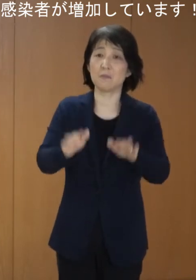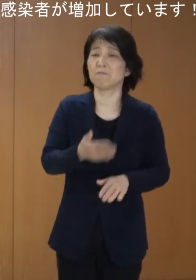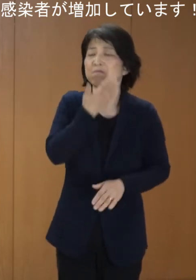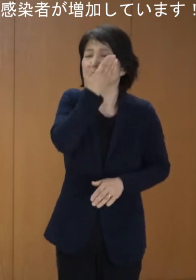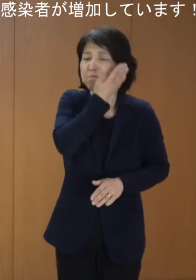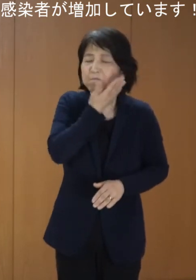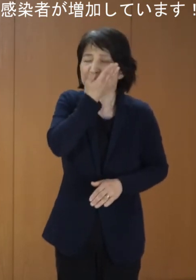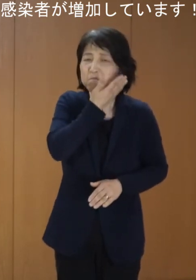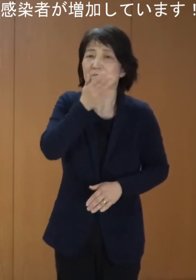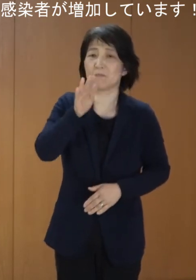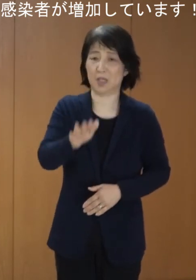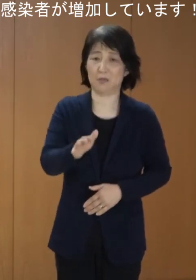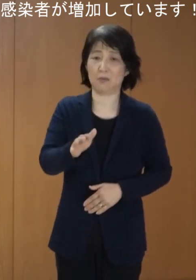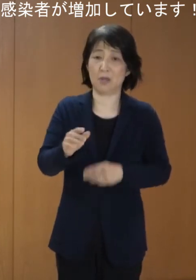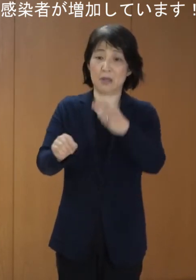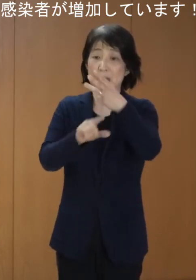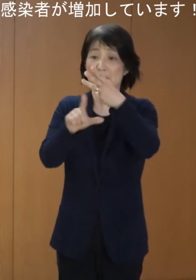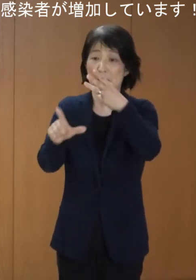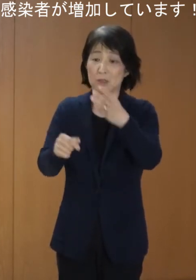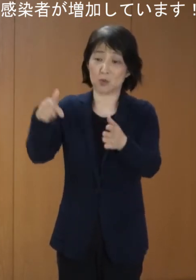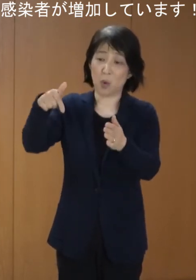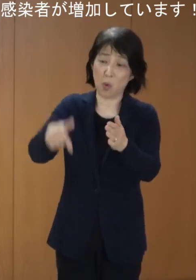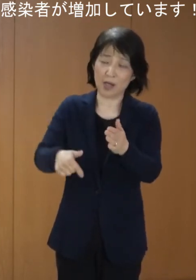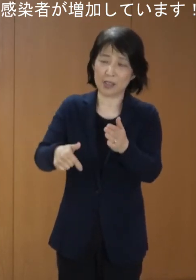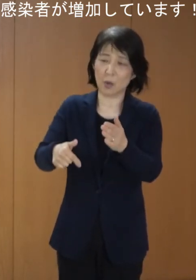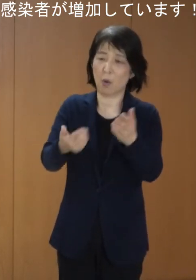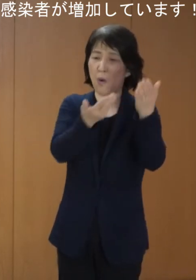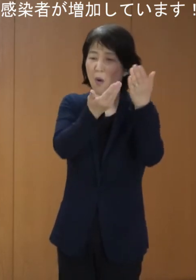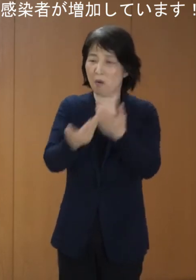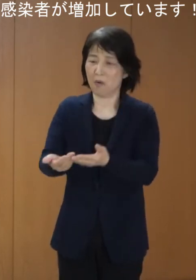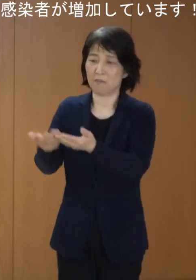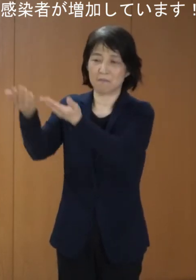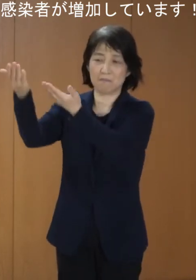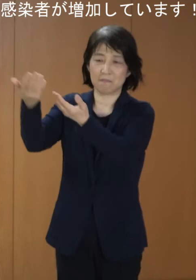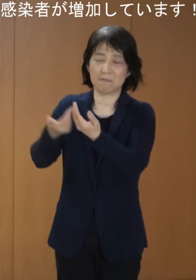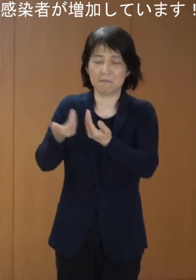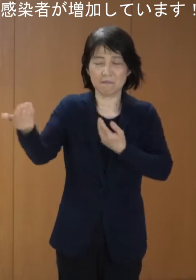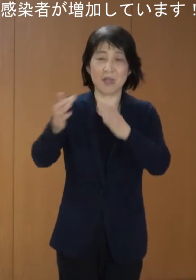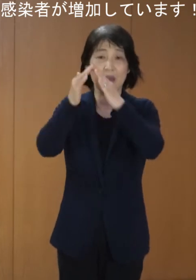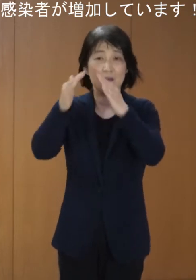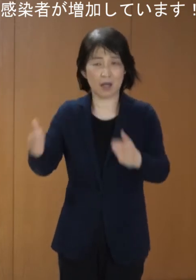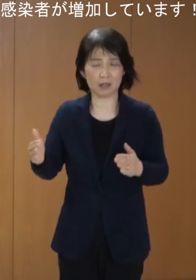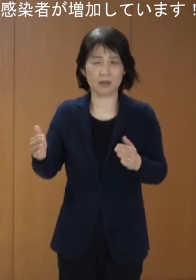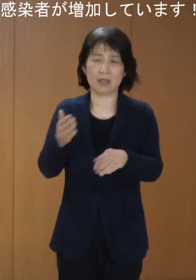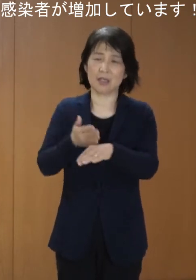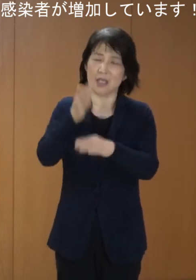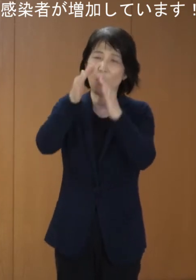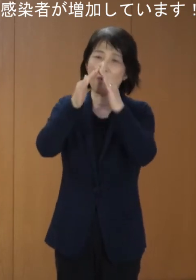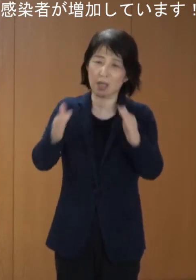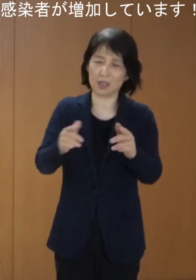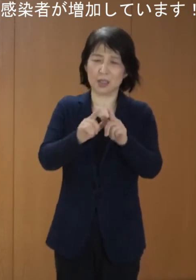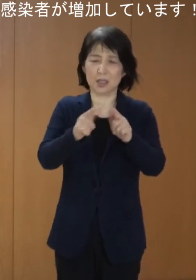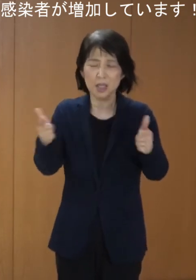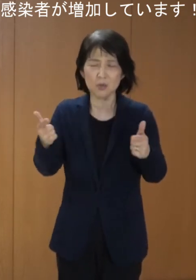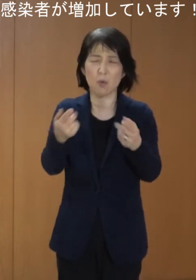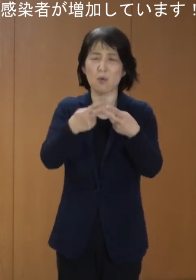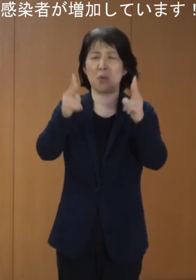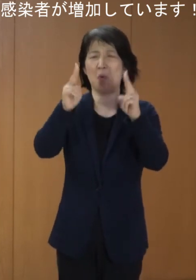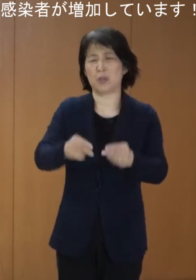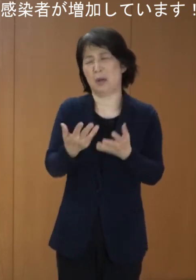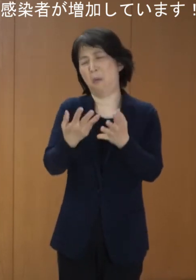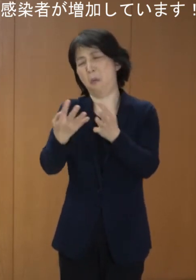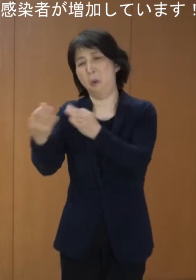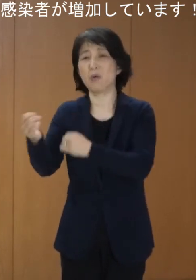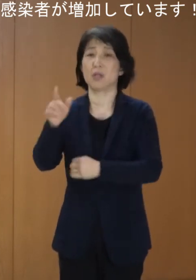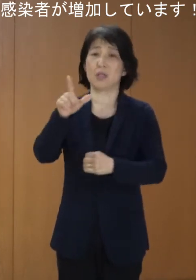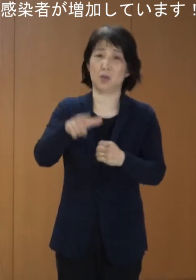。年度末の歓送迎会、謝恩会など行事の多い時期です。だからこそ県民の皆様には